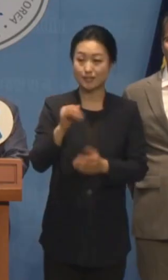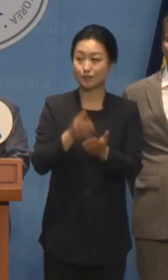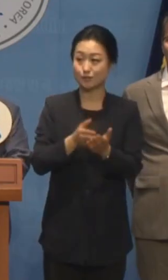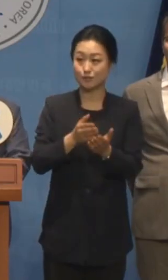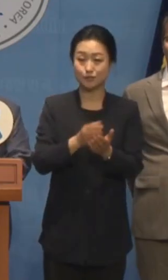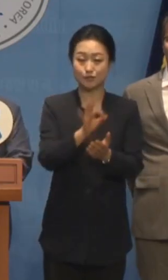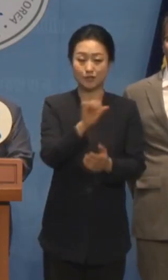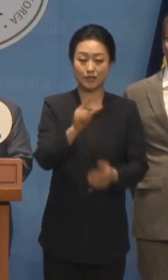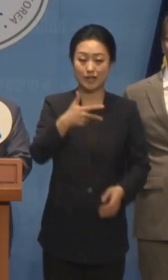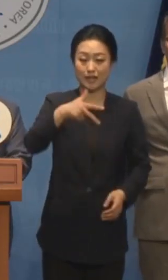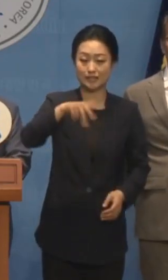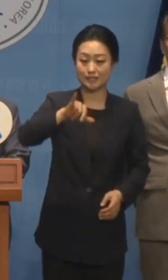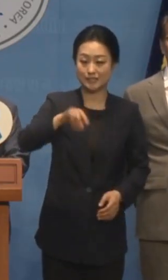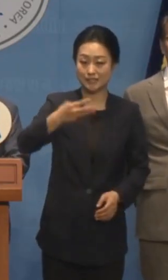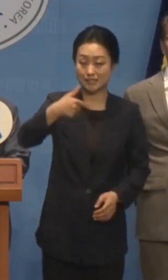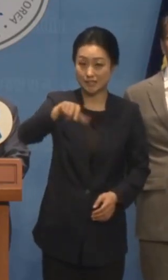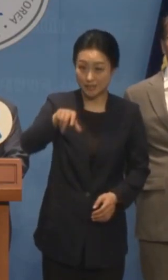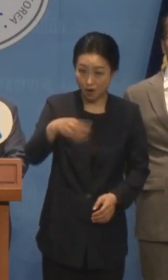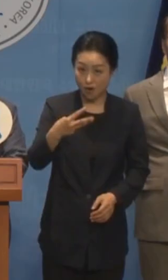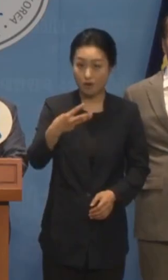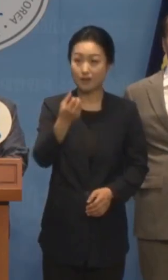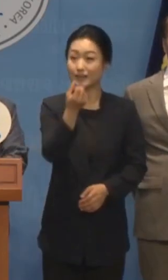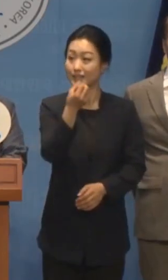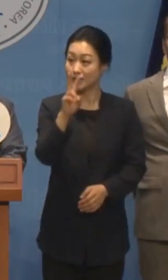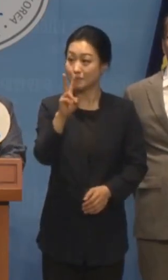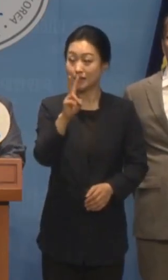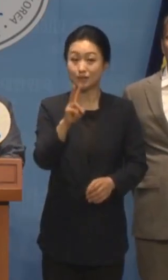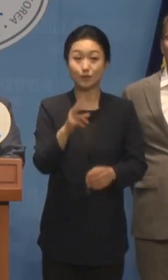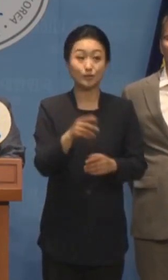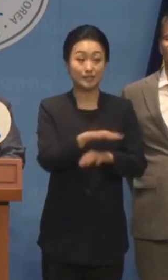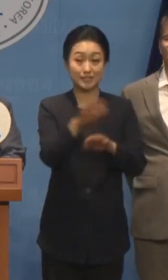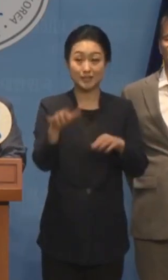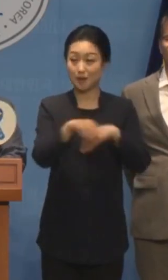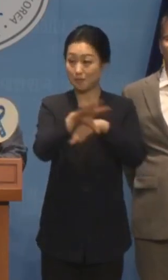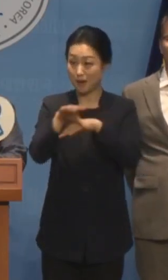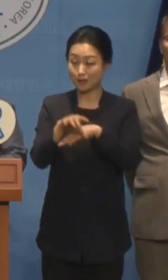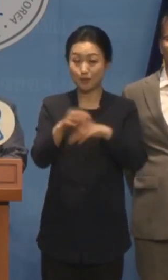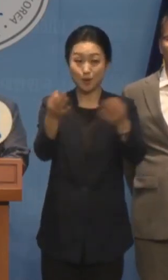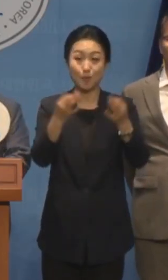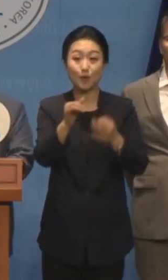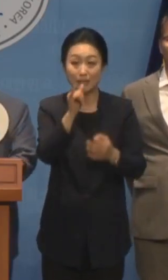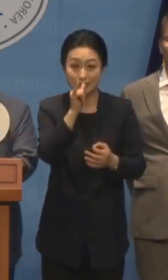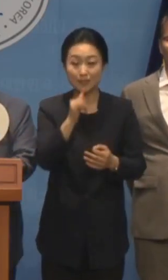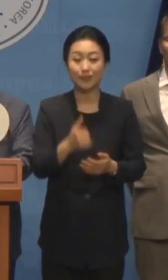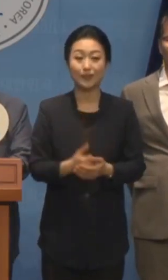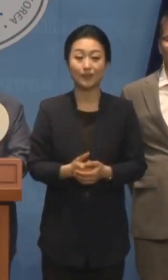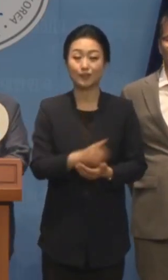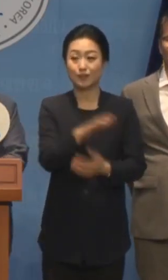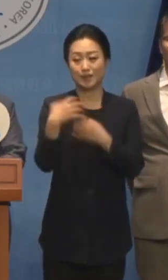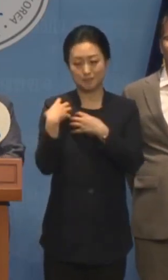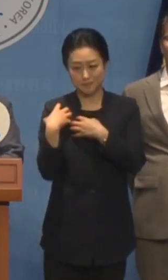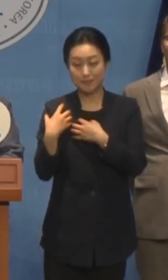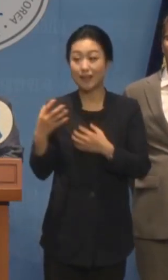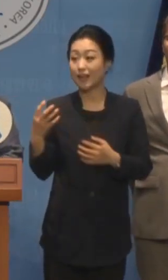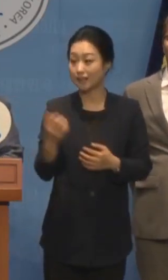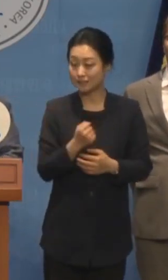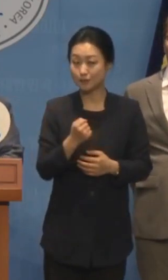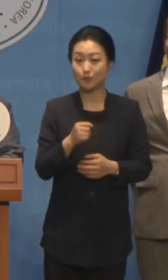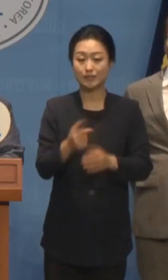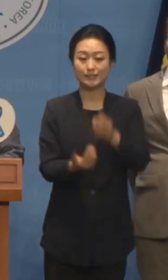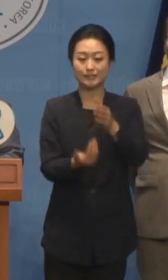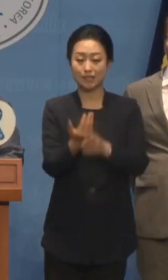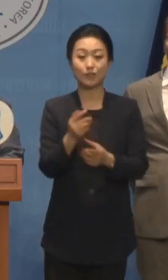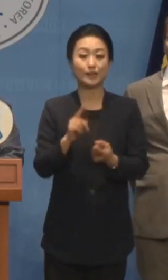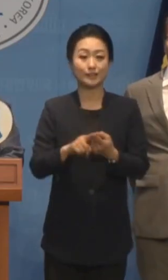지금 생방송 해주고 계십니다. 또 수없이 많은 분들이 이 기자 현장을 지켜보고 계신데 저희는 무거운 책임감으로 이